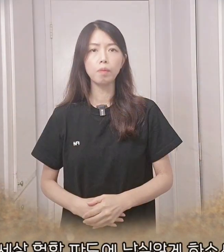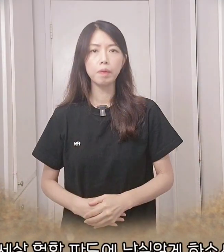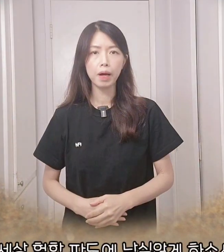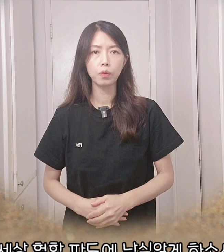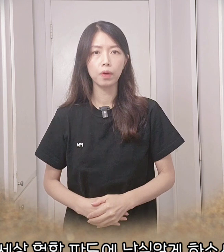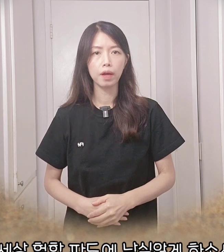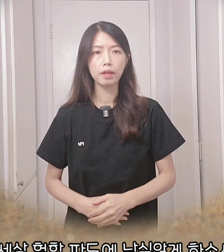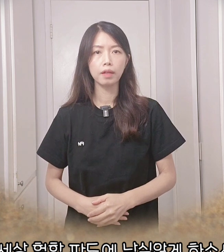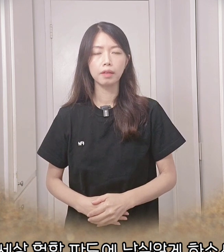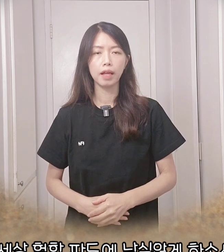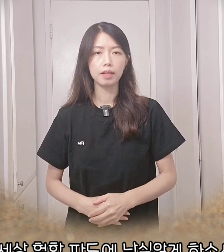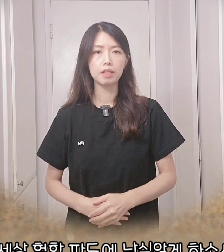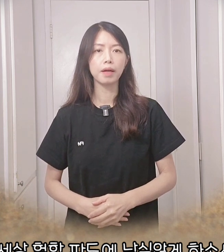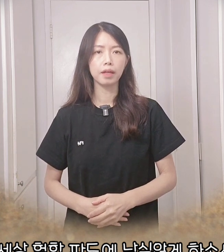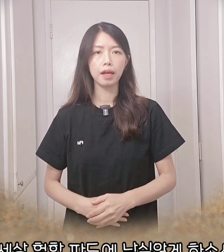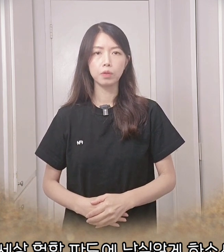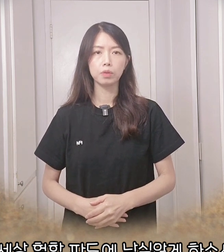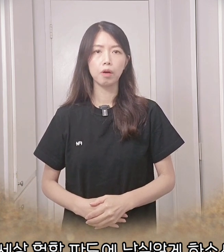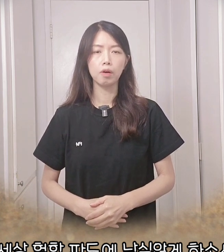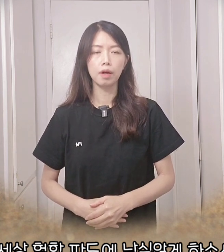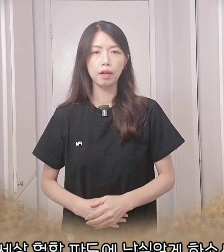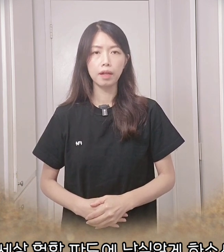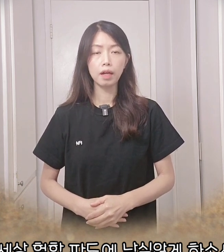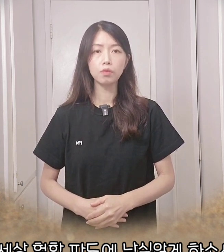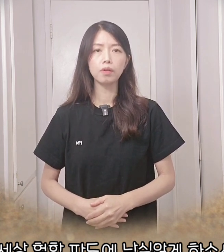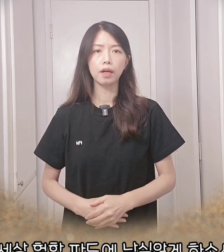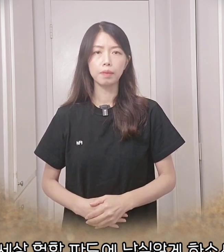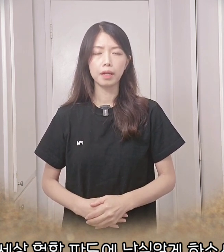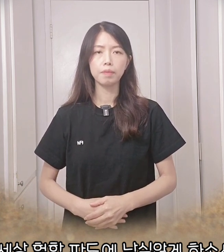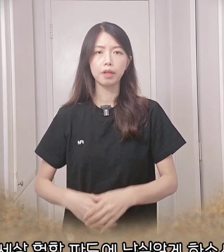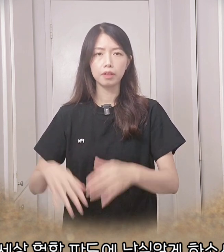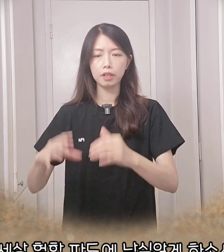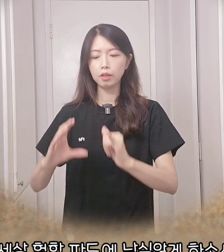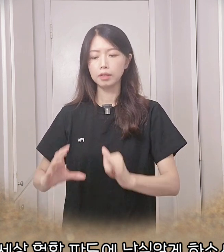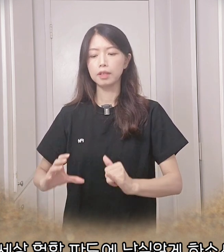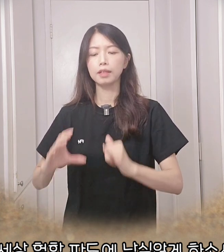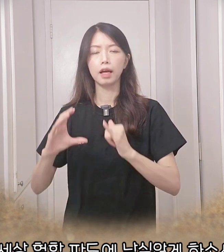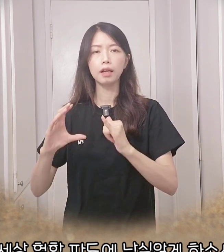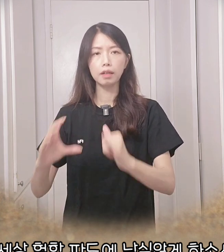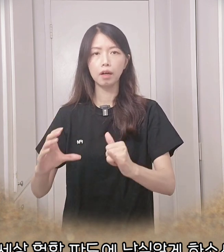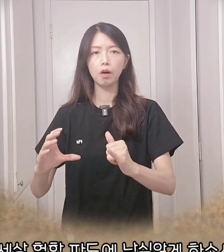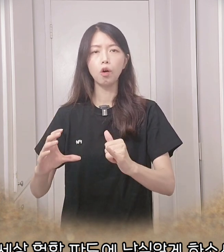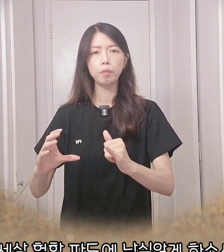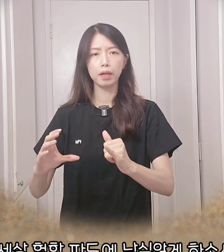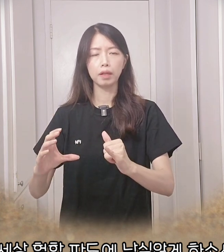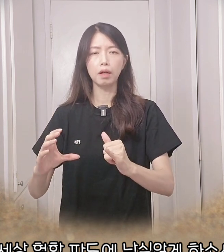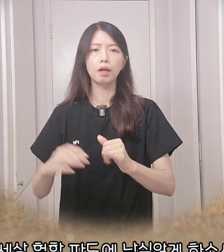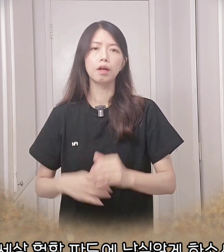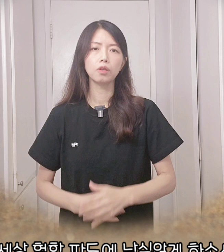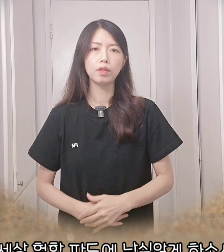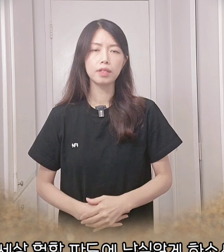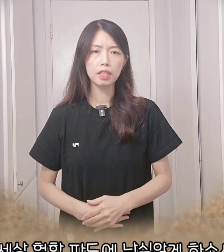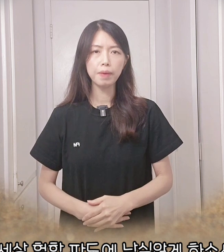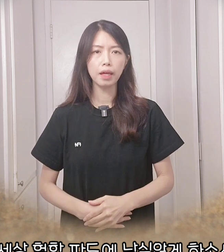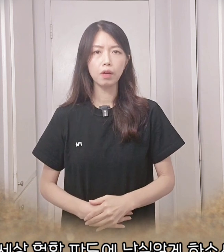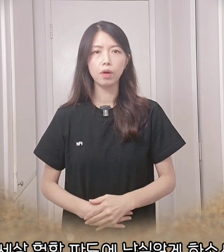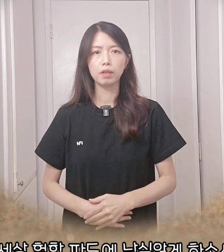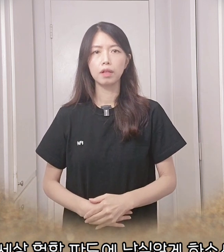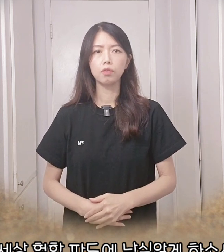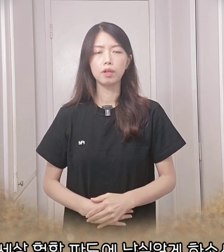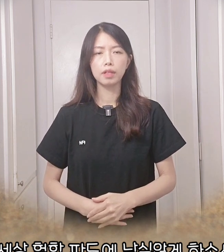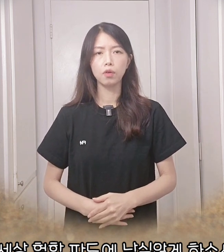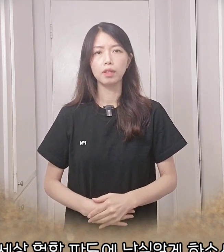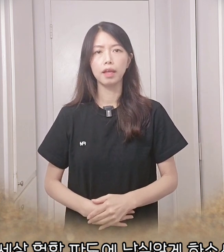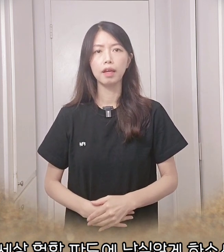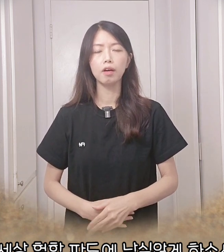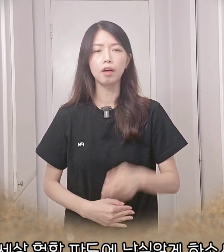세상 험한 파도에 낙심 않게 하소서. 세상 수어는 아까 말씀드렸죠? 세상 험한. 저는 심하다라고 하는